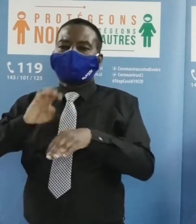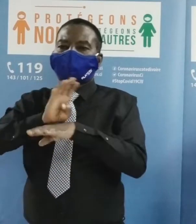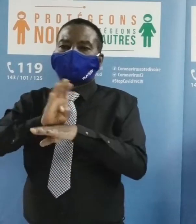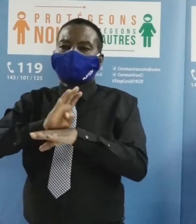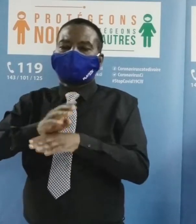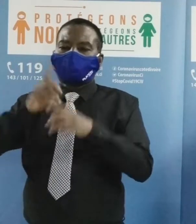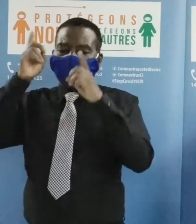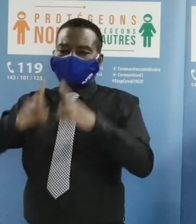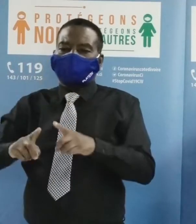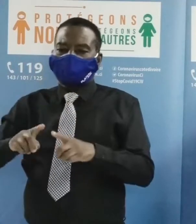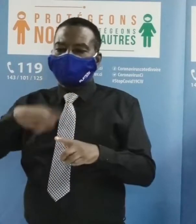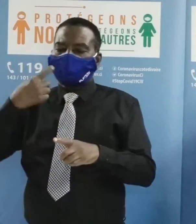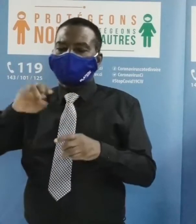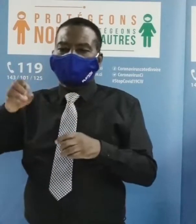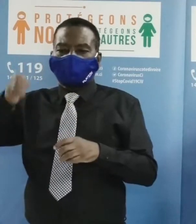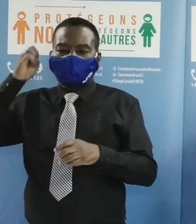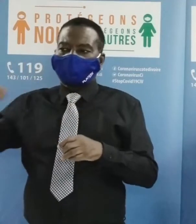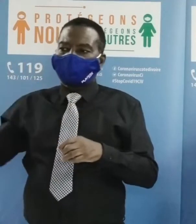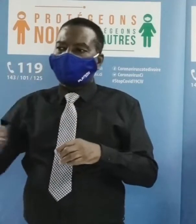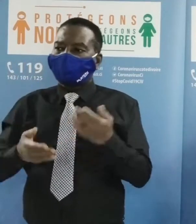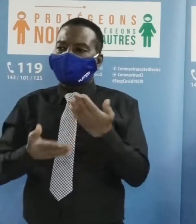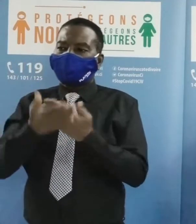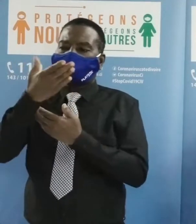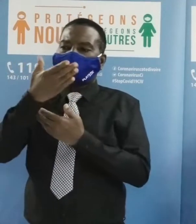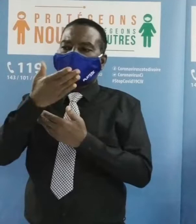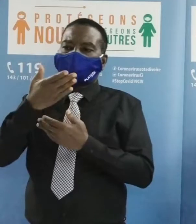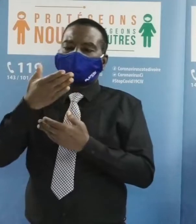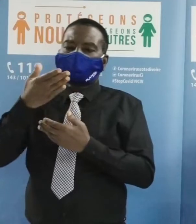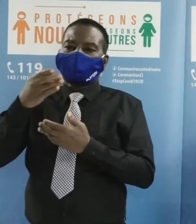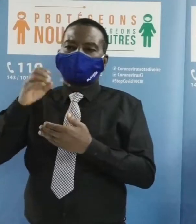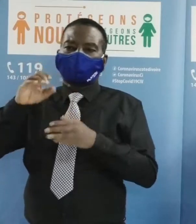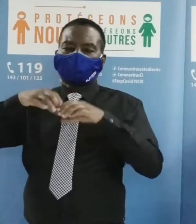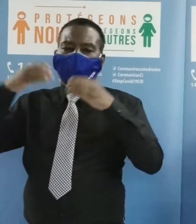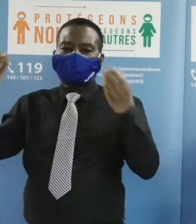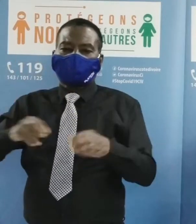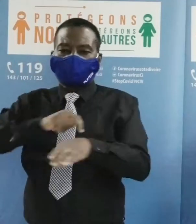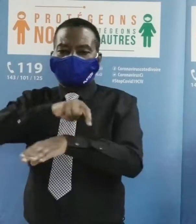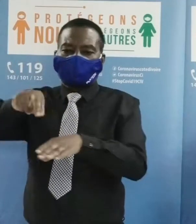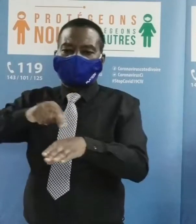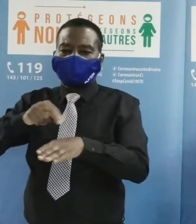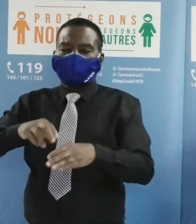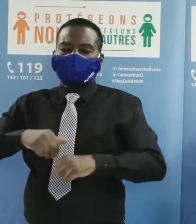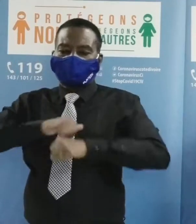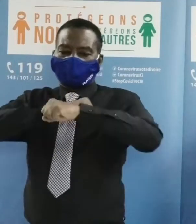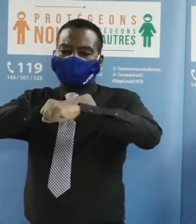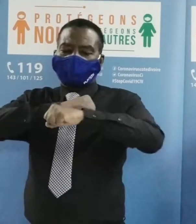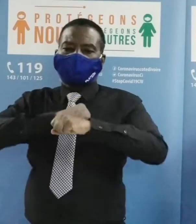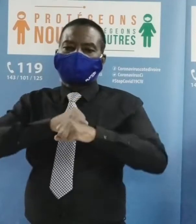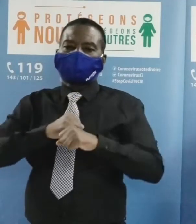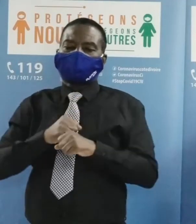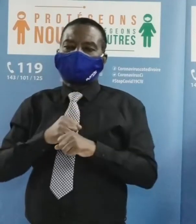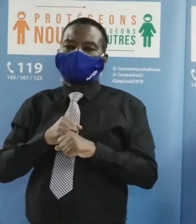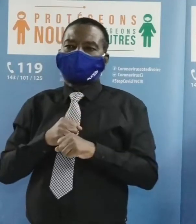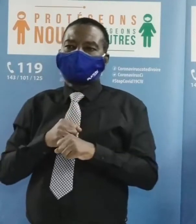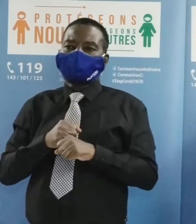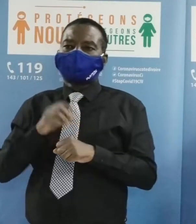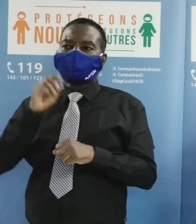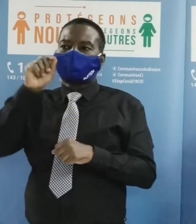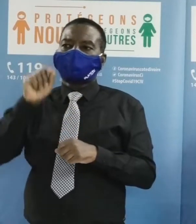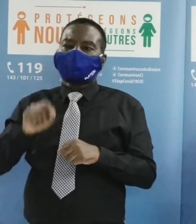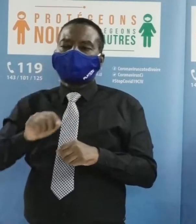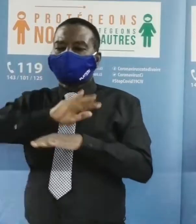décisions qui ont été prises par le comité national de sécurité donc